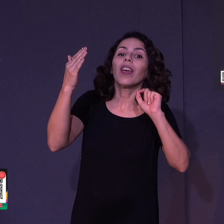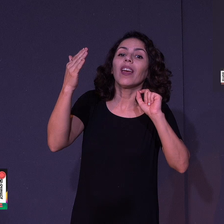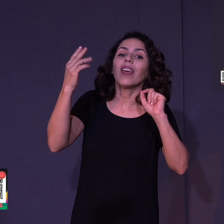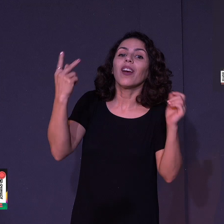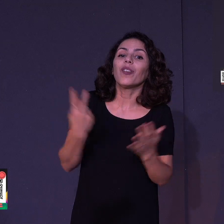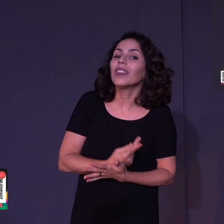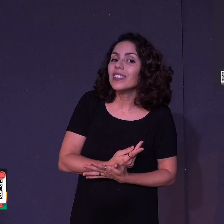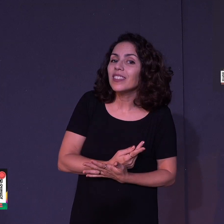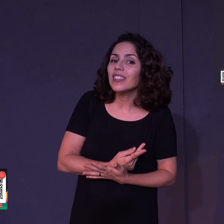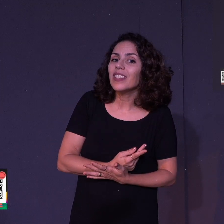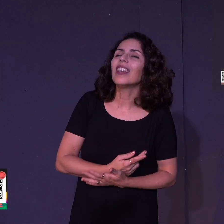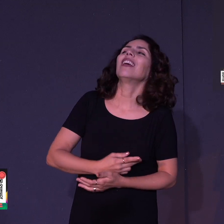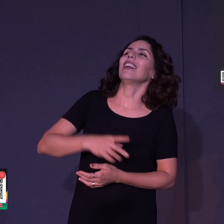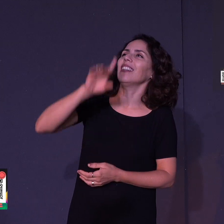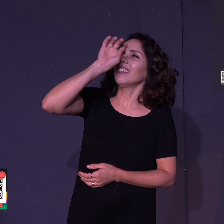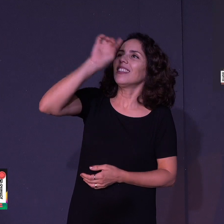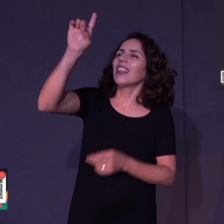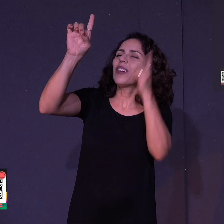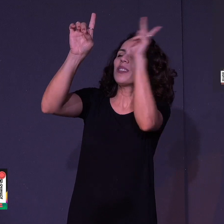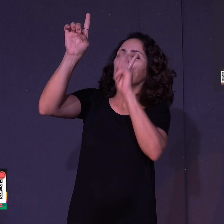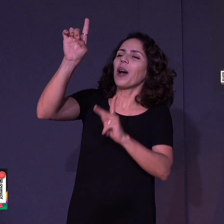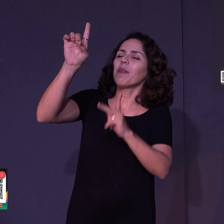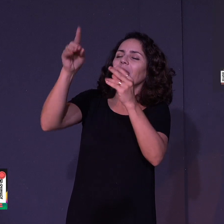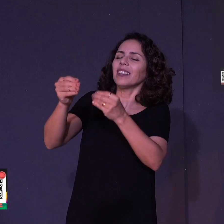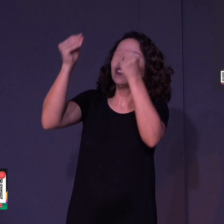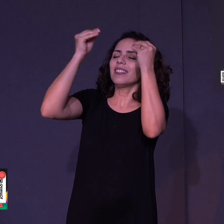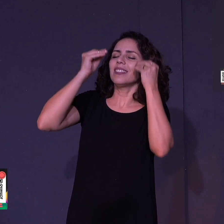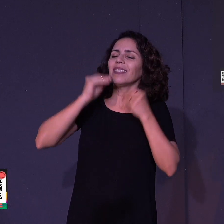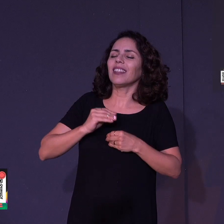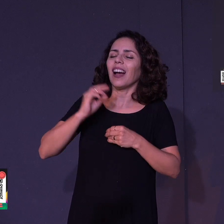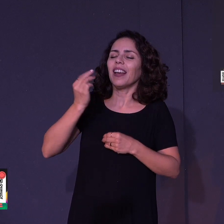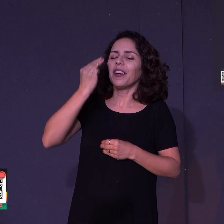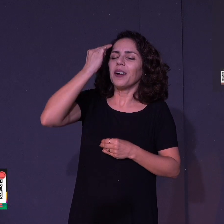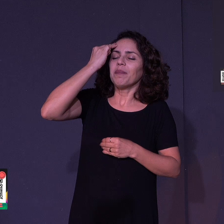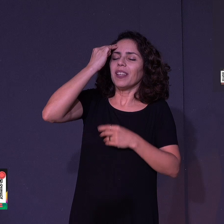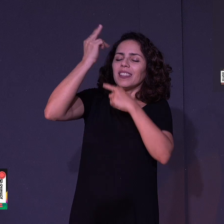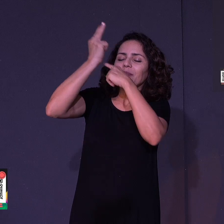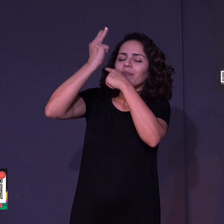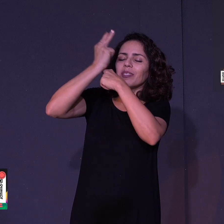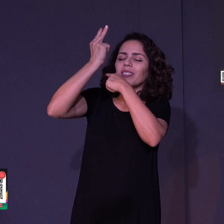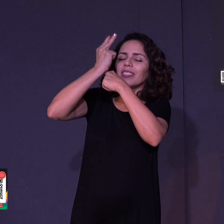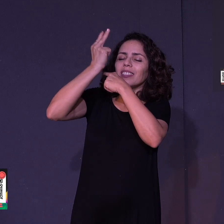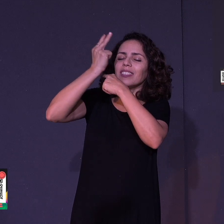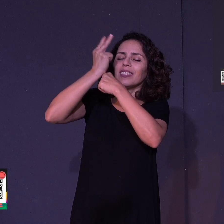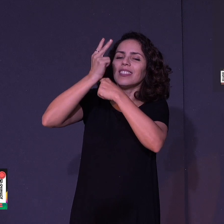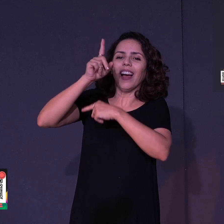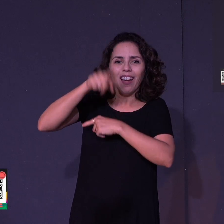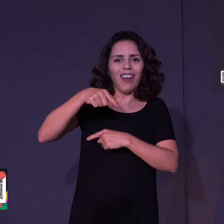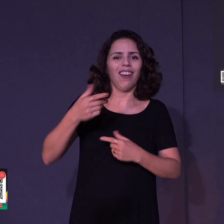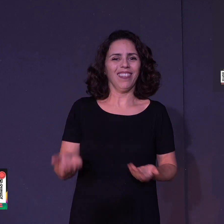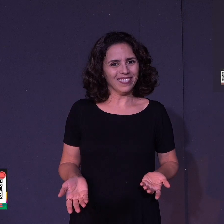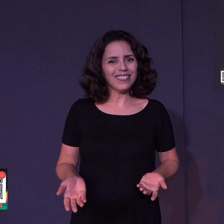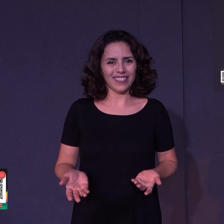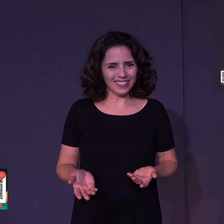corações e as suas mentes em Cristo Jesus. A grande verdade é que a palavra nos ensina aqui é